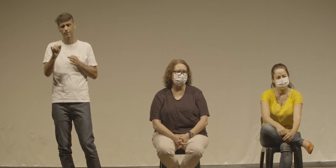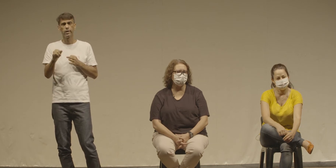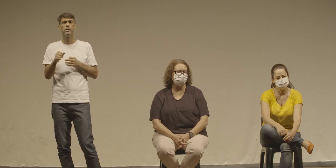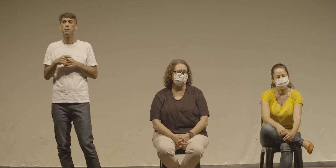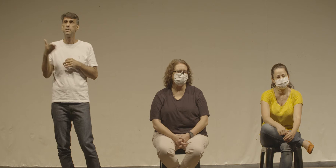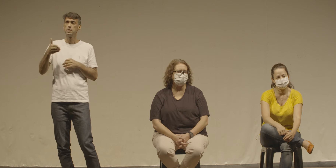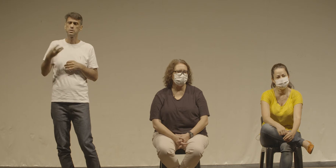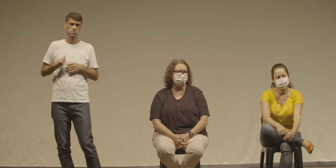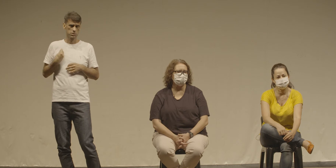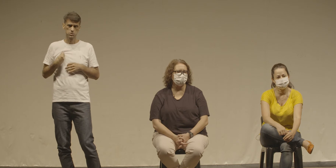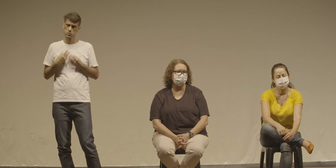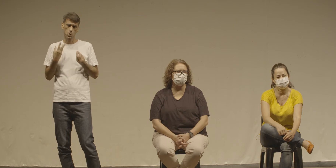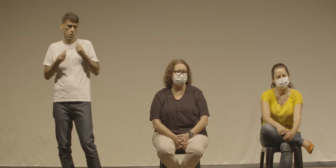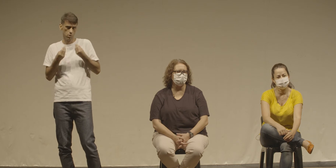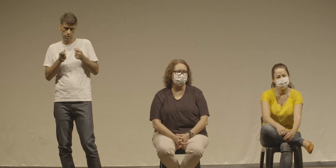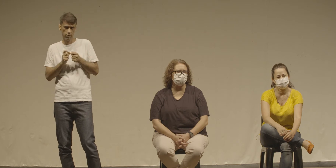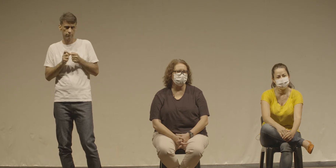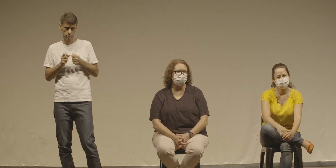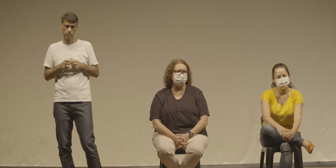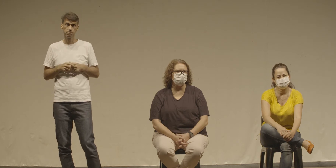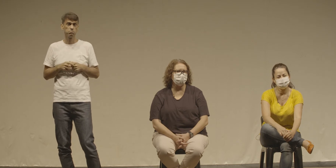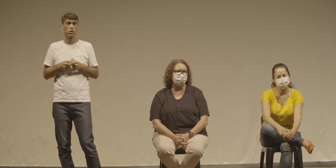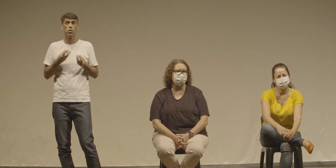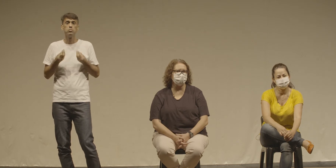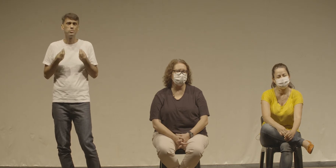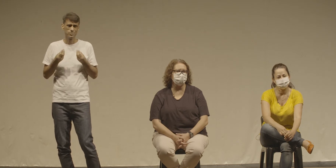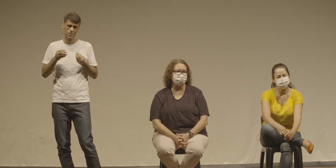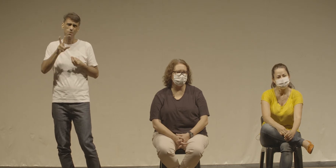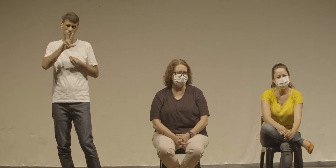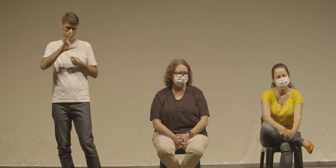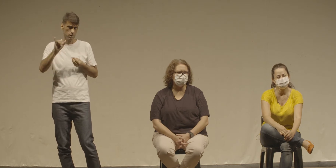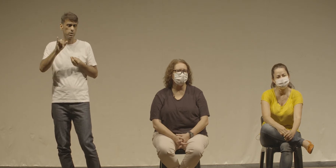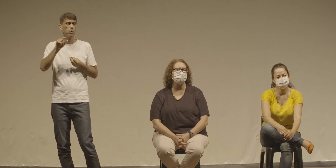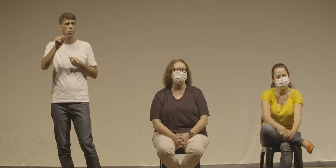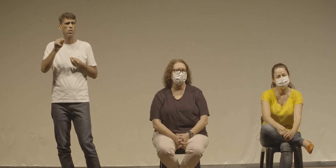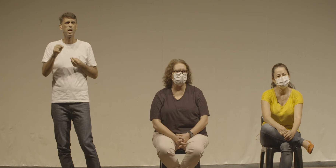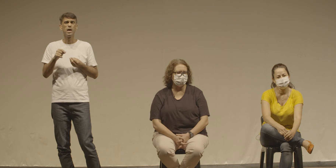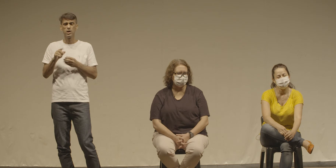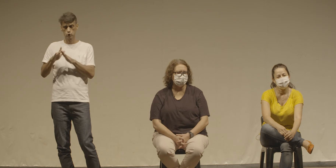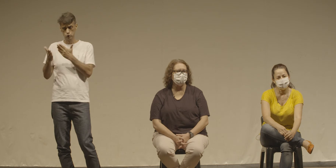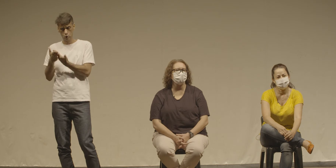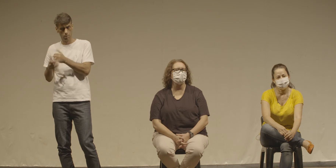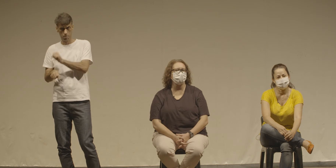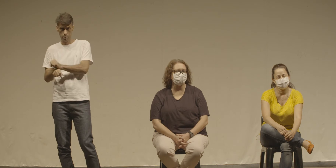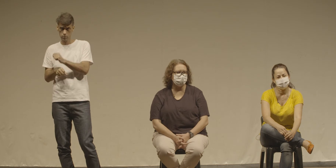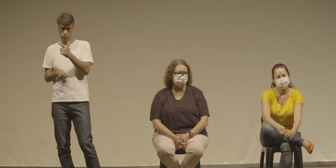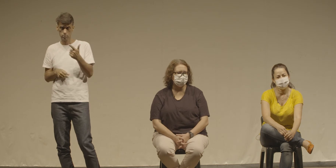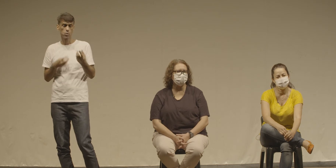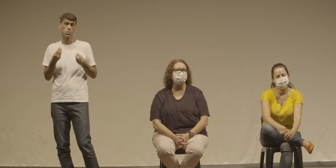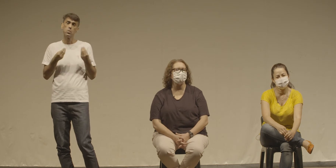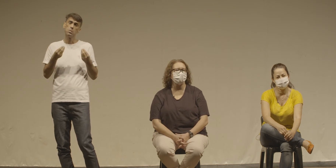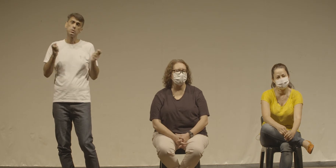remoto, presencial, eu não sei exatamente como é que vai ficar. Mas, assim, está tendo movimentação, as escolas não estão paradas, né? Então, seria uma